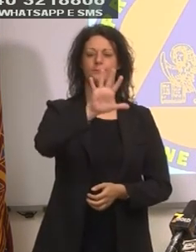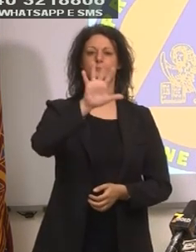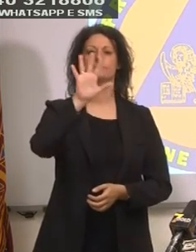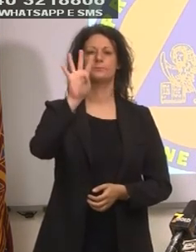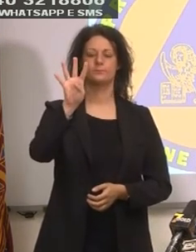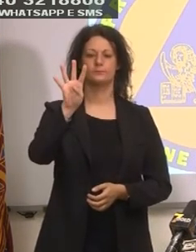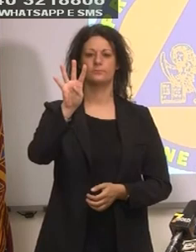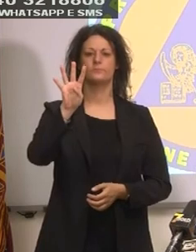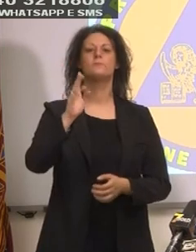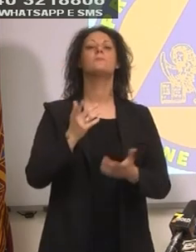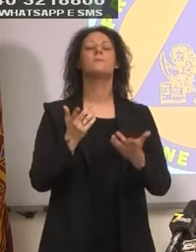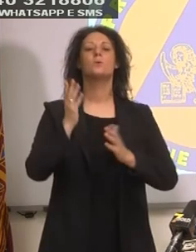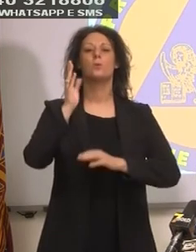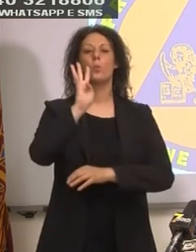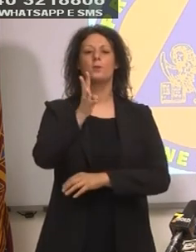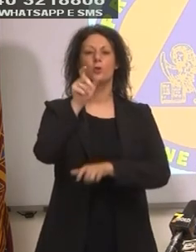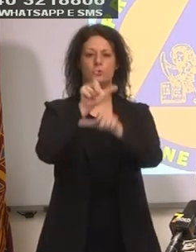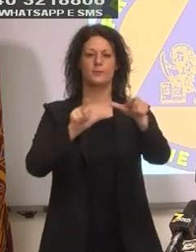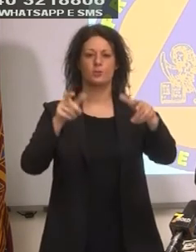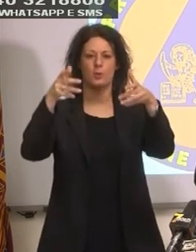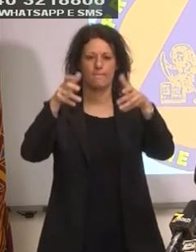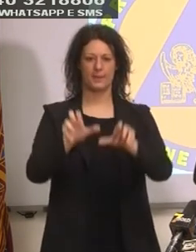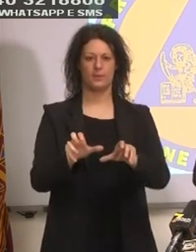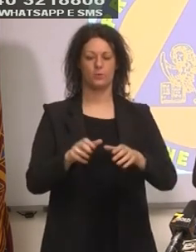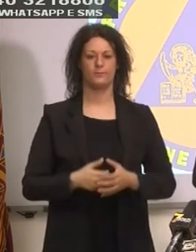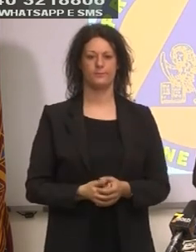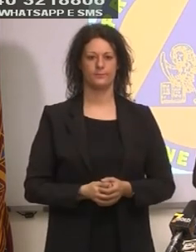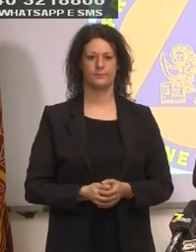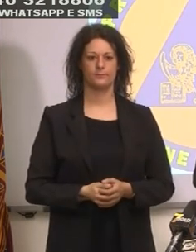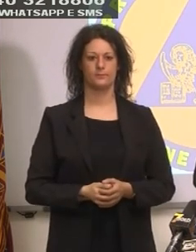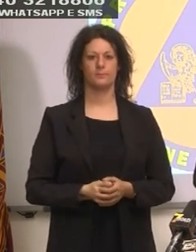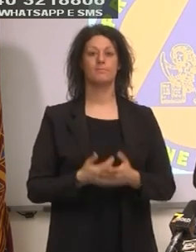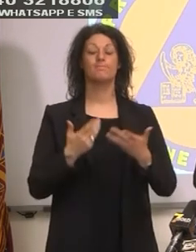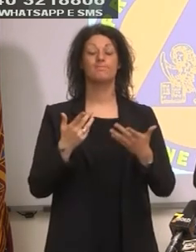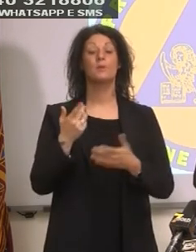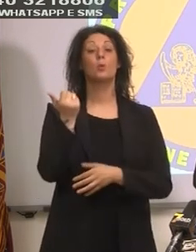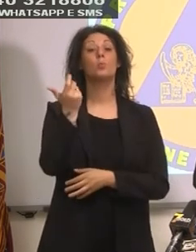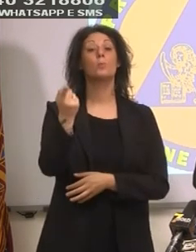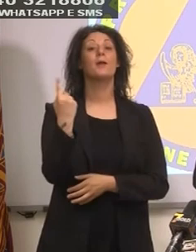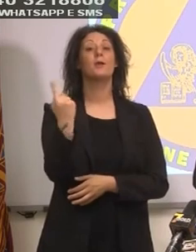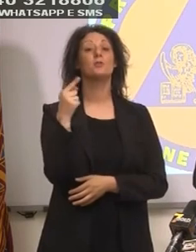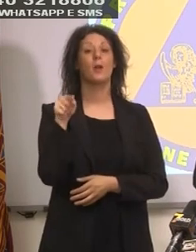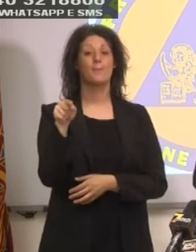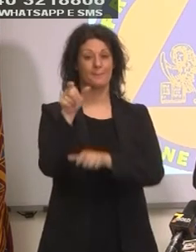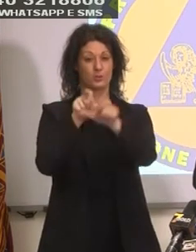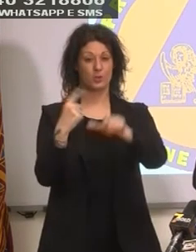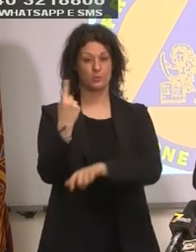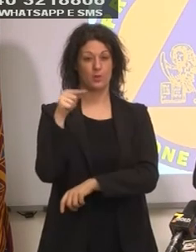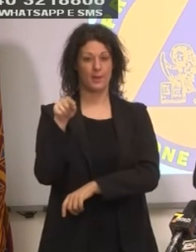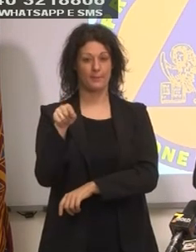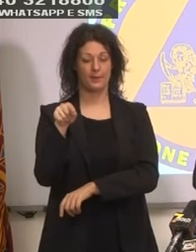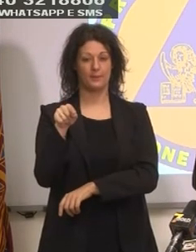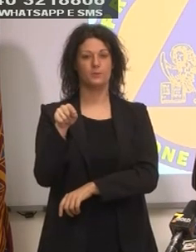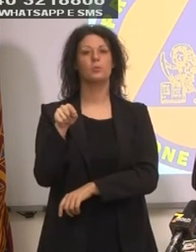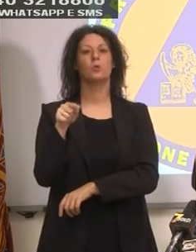254, sono meno 14. Cioè, ovviamente il numero dell'isolamento è dato dal fatto che, avendo sicuramente